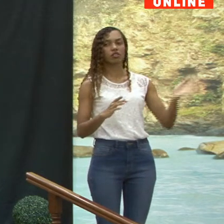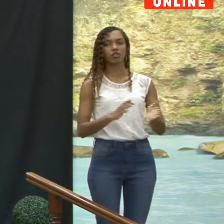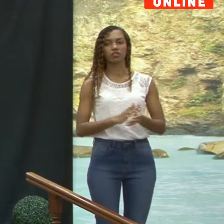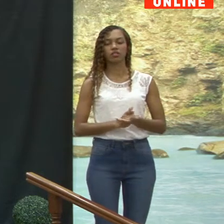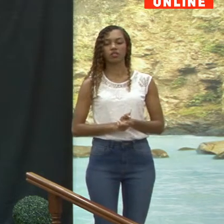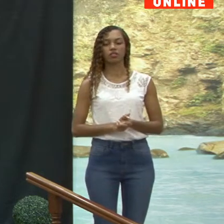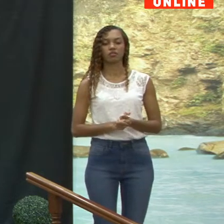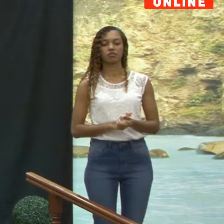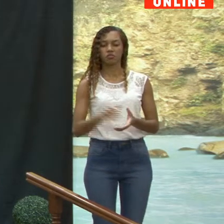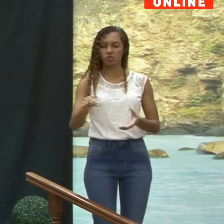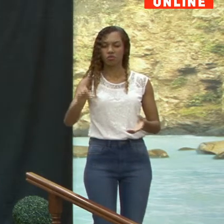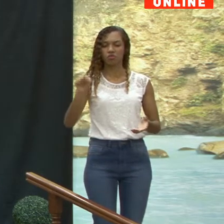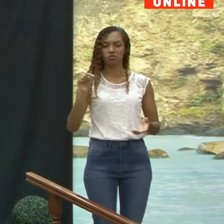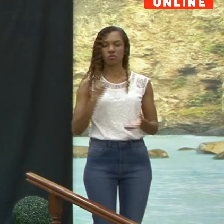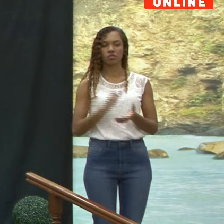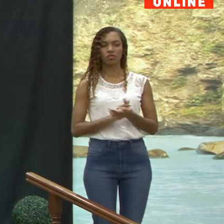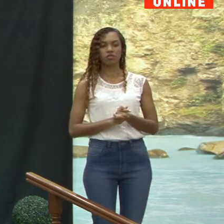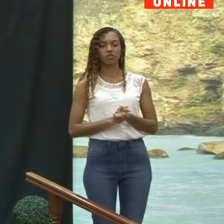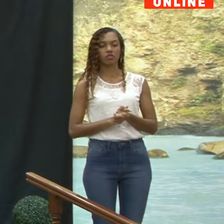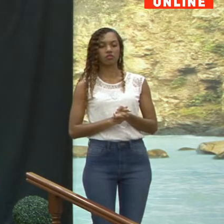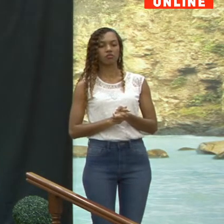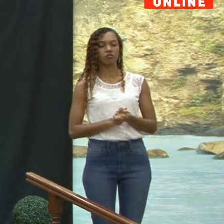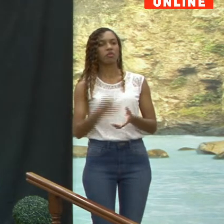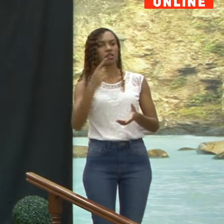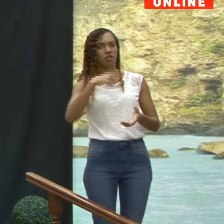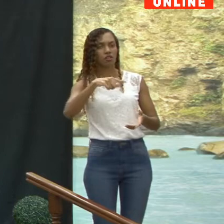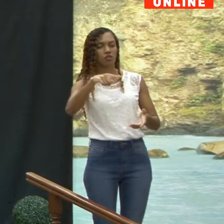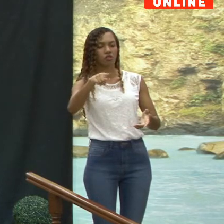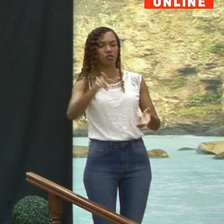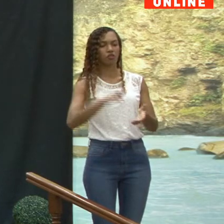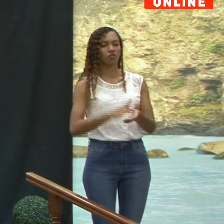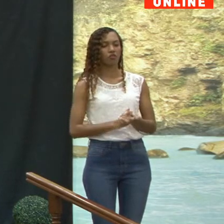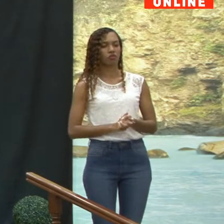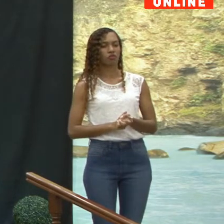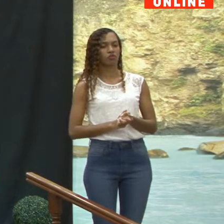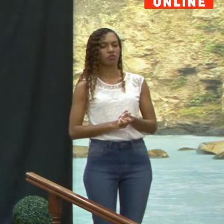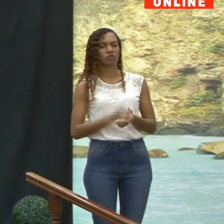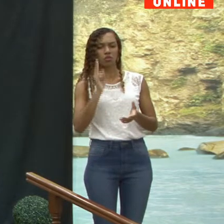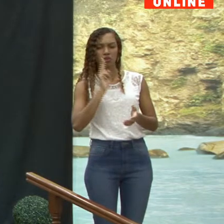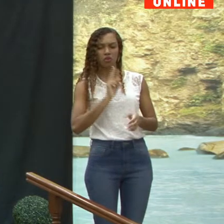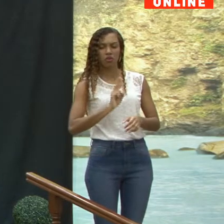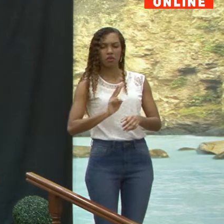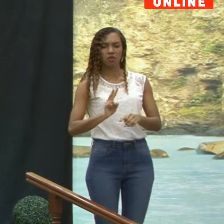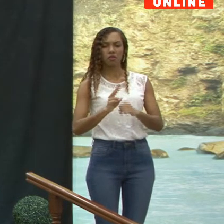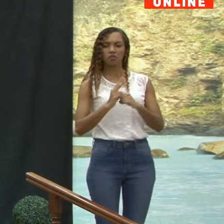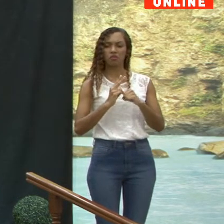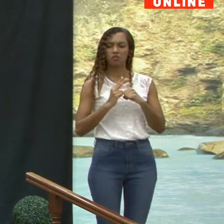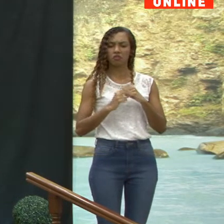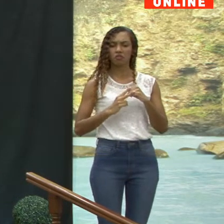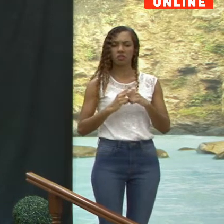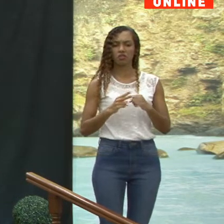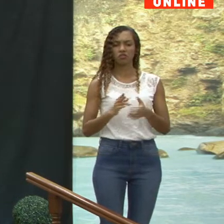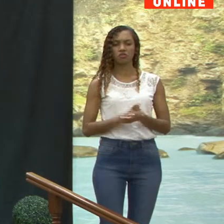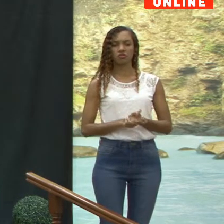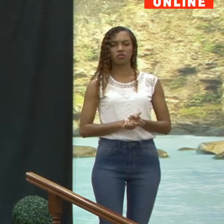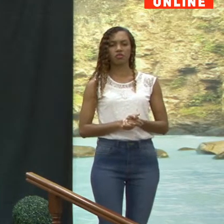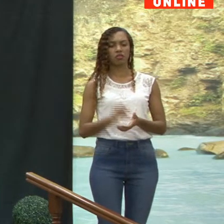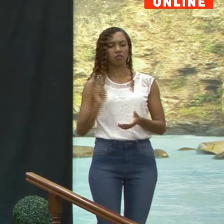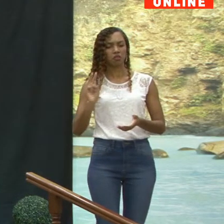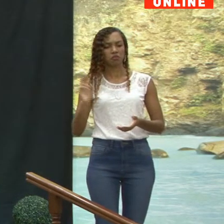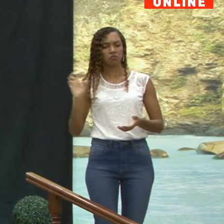Ele vai então numa direção, num lugar verdejante, bonito. Aos seus olhos, ele vai na direção de